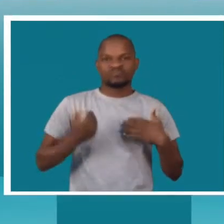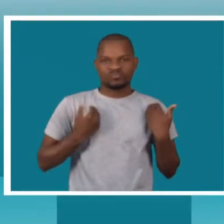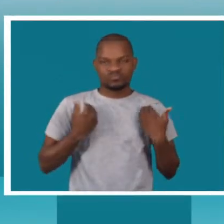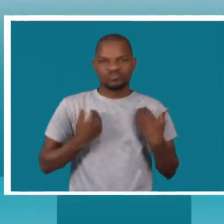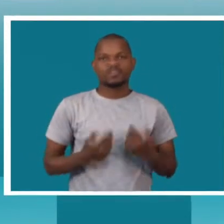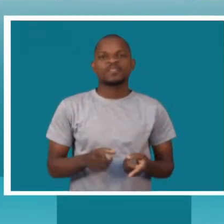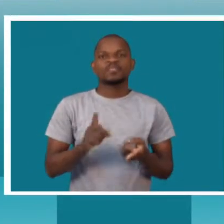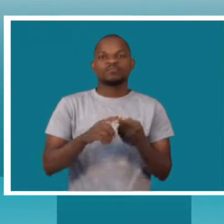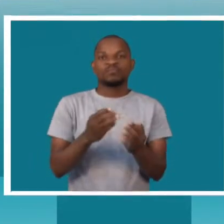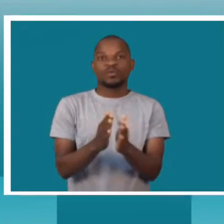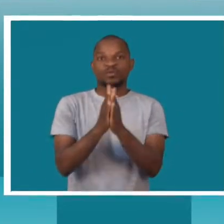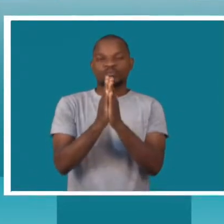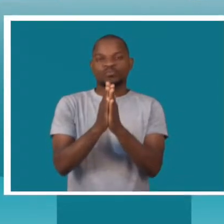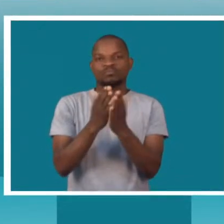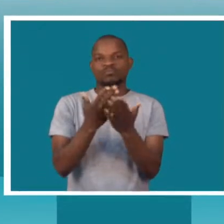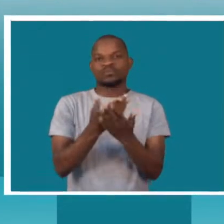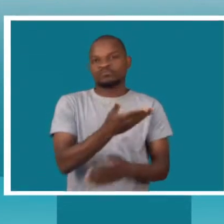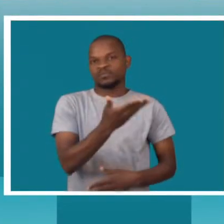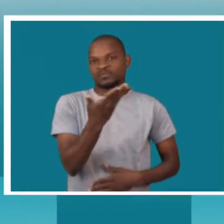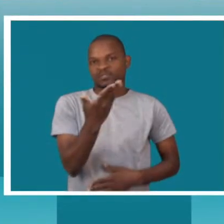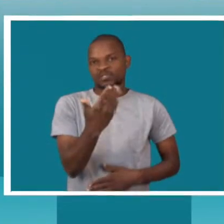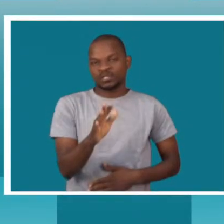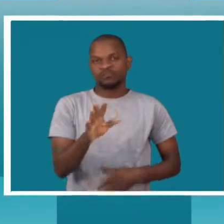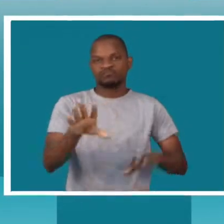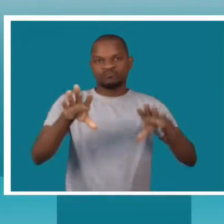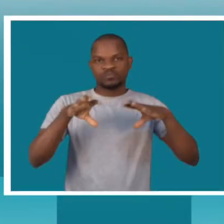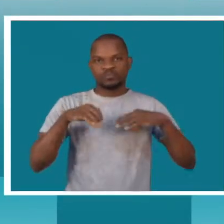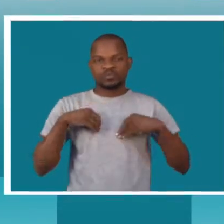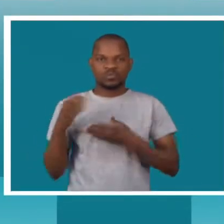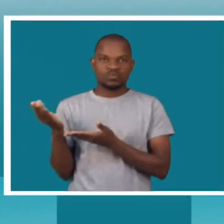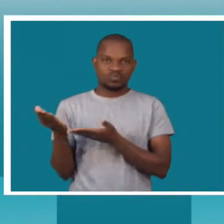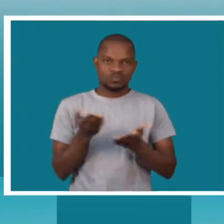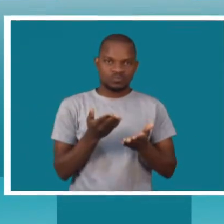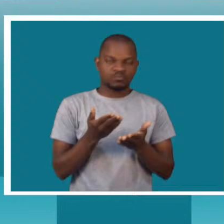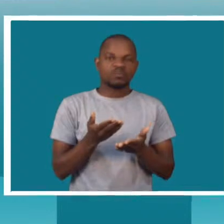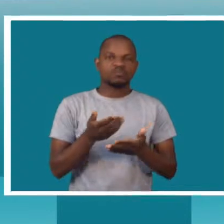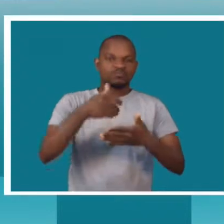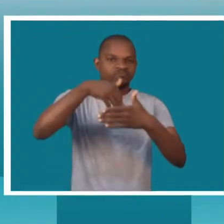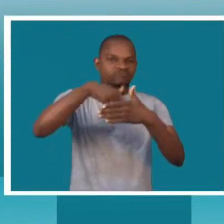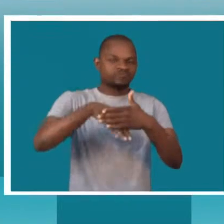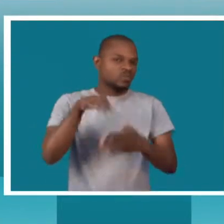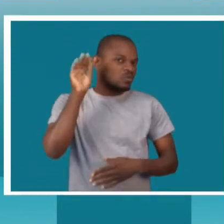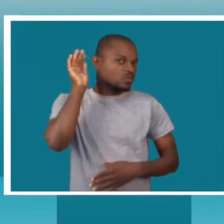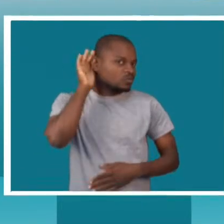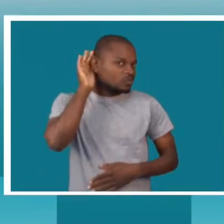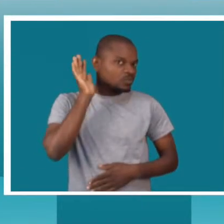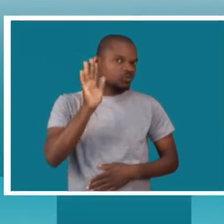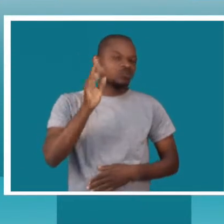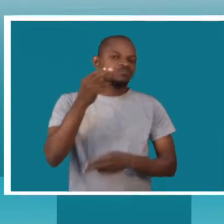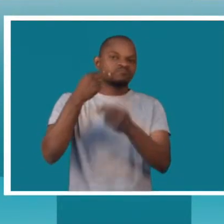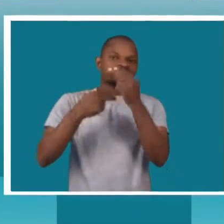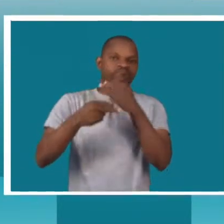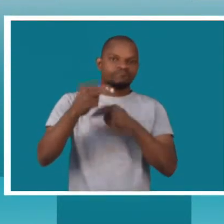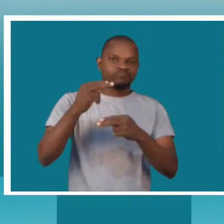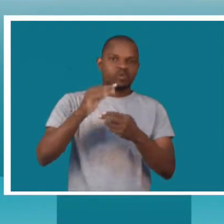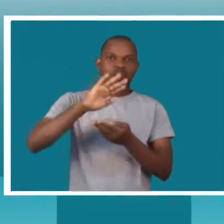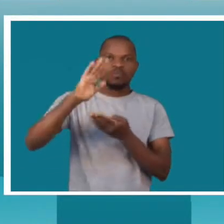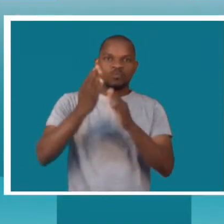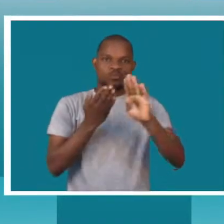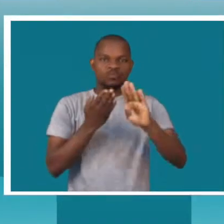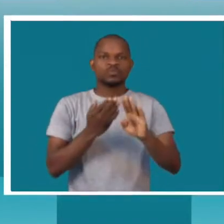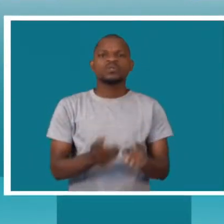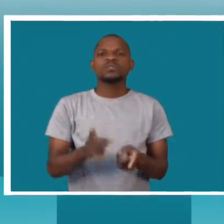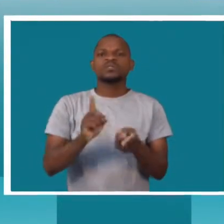jovem. Fenias, muito obrigado por ter aceito o convite para perceber melhor o que é da sua carreira. Aliás, também dizer que